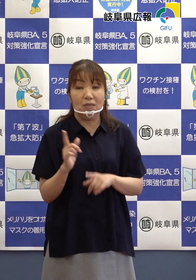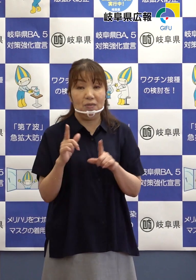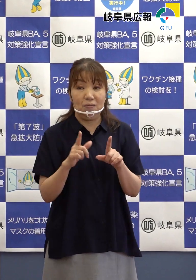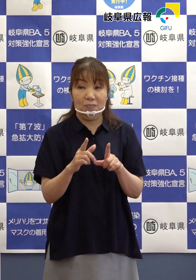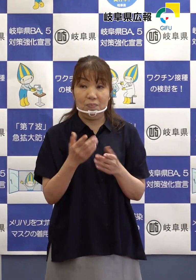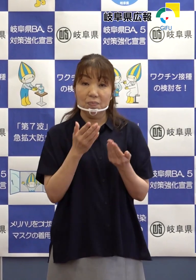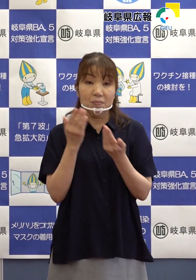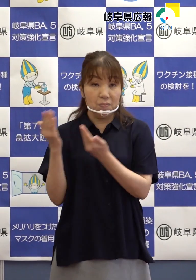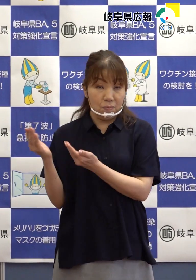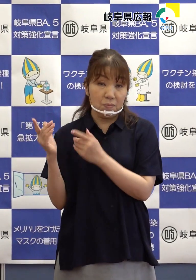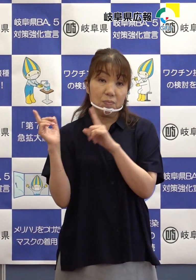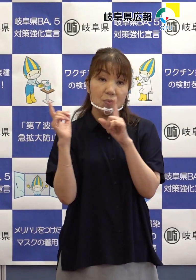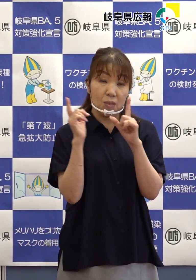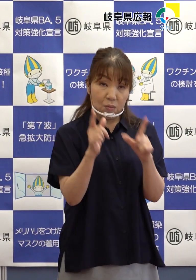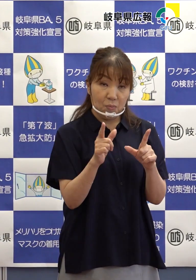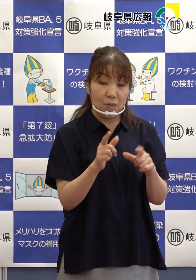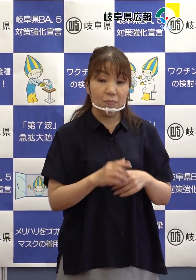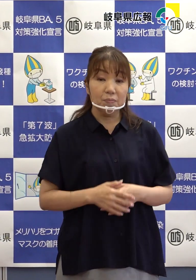あの